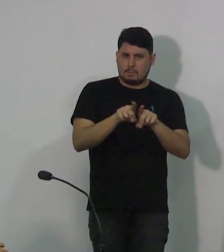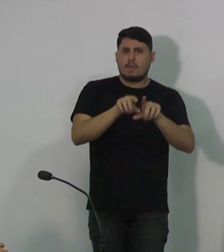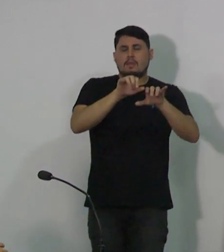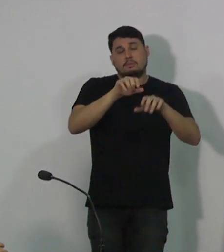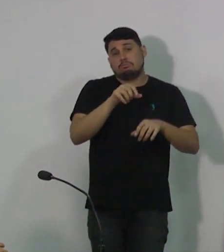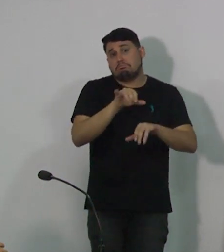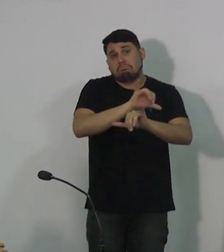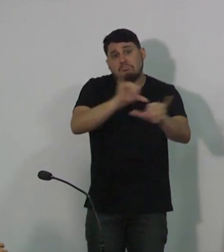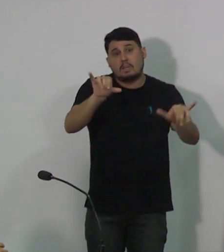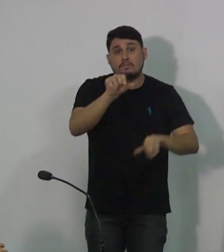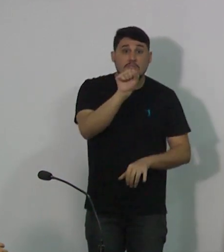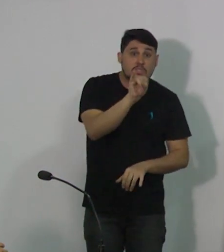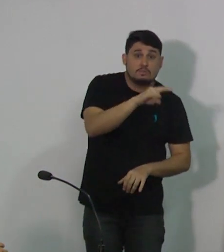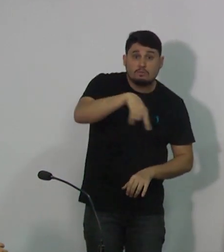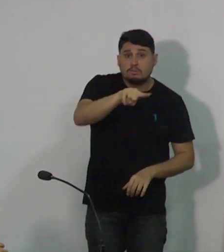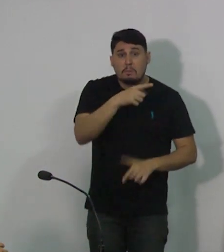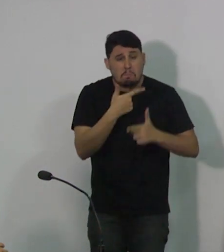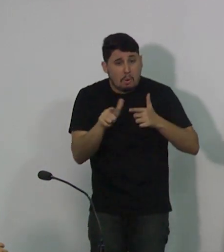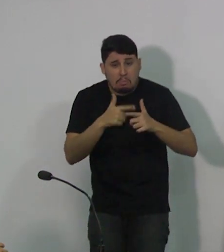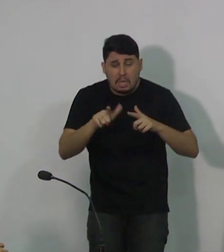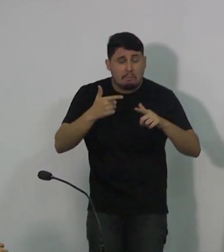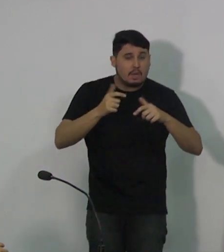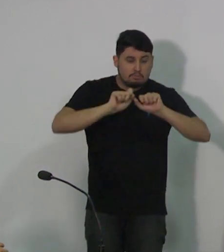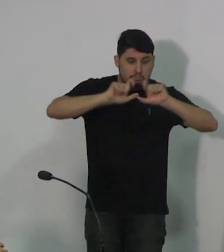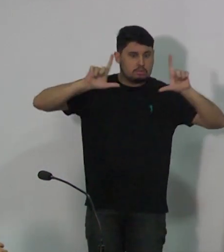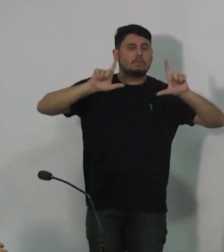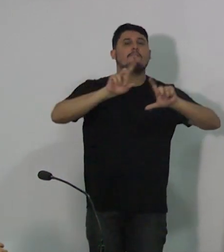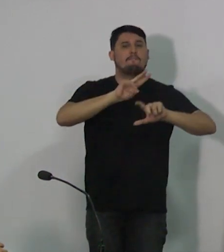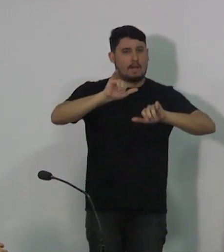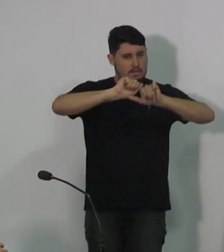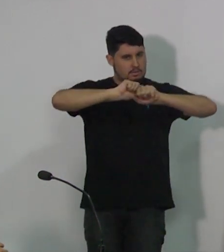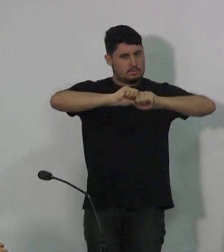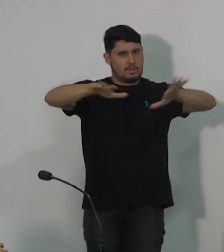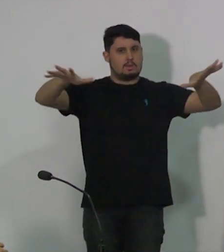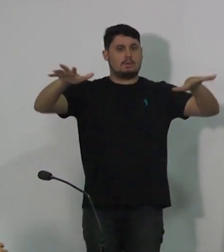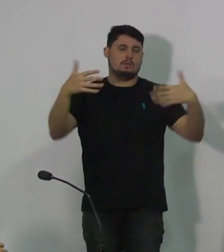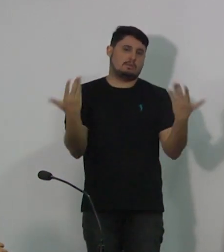por acaso teve problema de conexão. Muito obrigado a todos e uma boa noite.